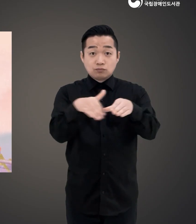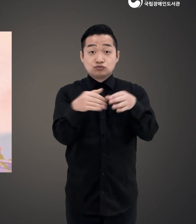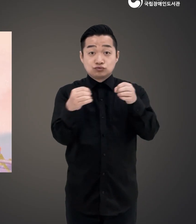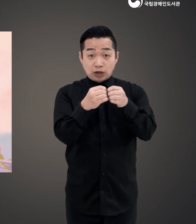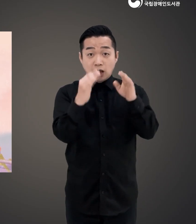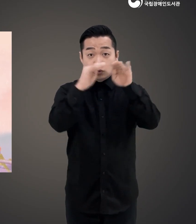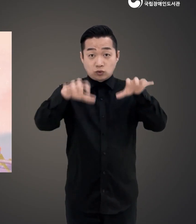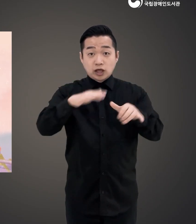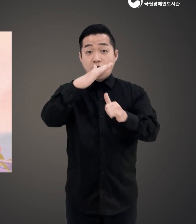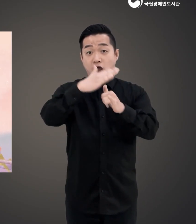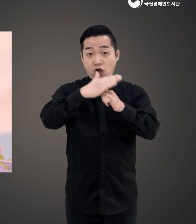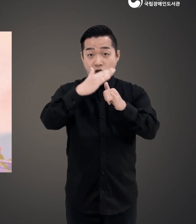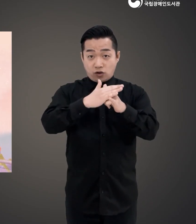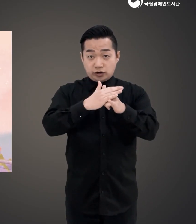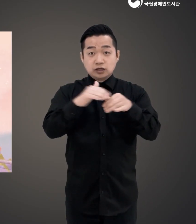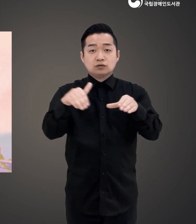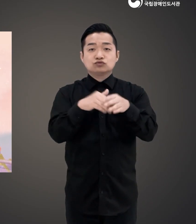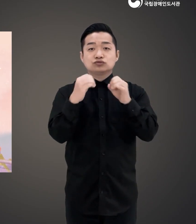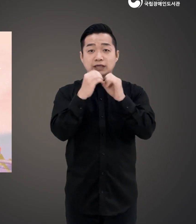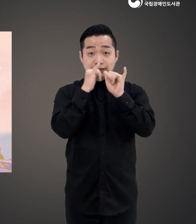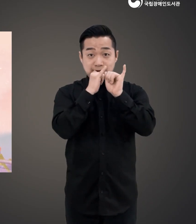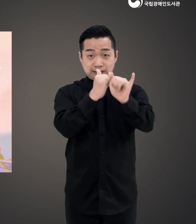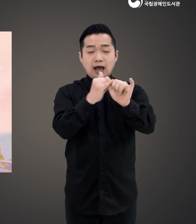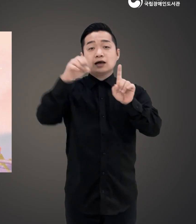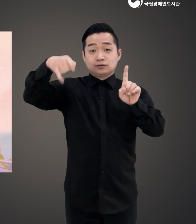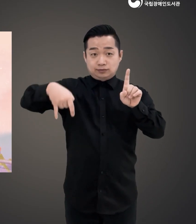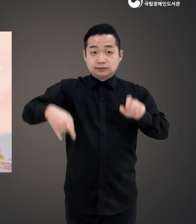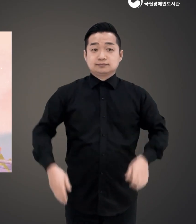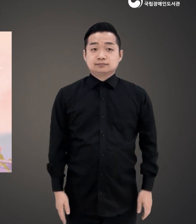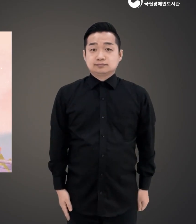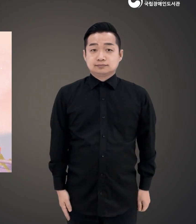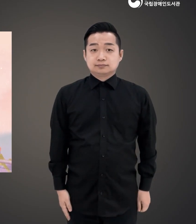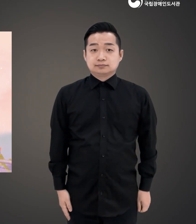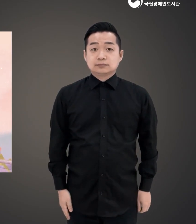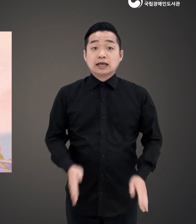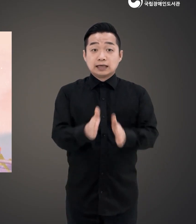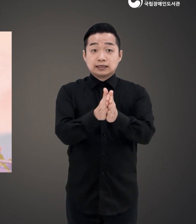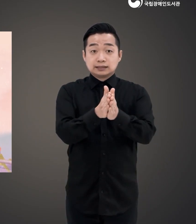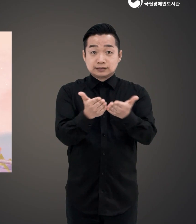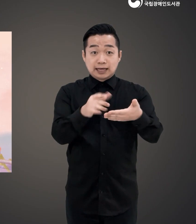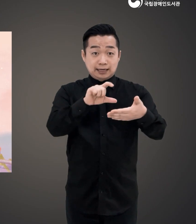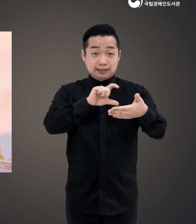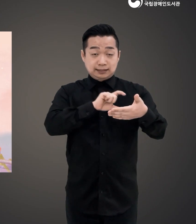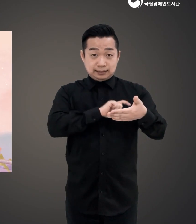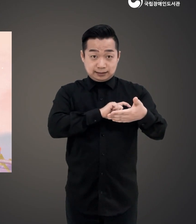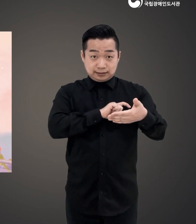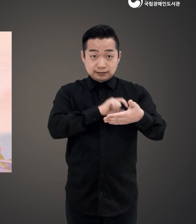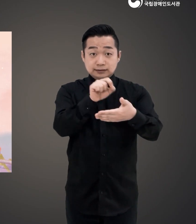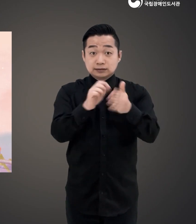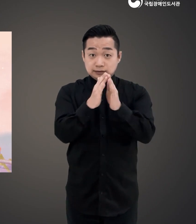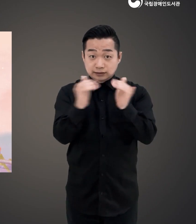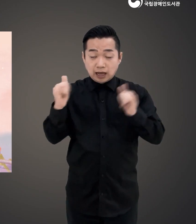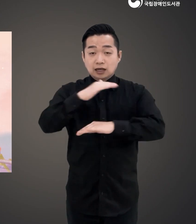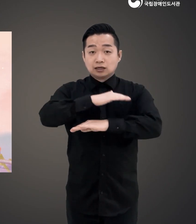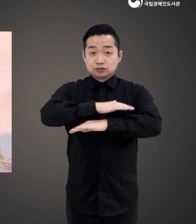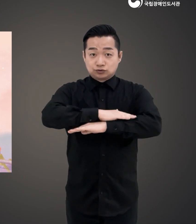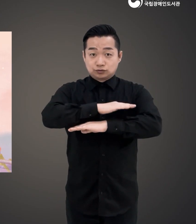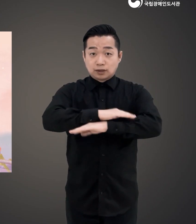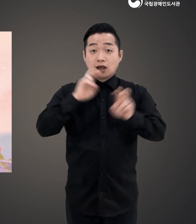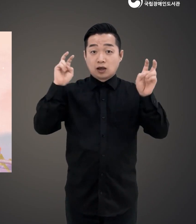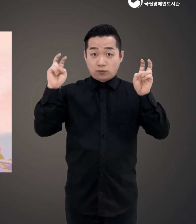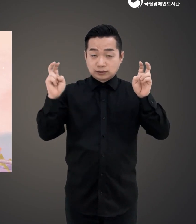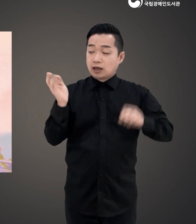제23회 문학동네 어린이 문학상 대상. 도서명 리보와 앤.